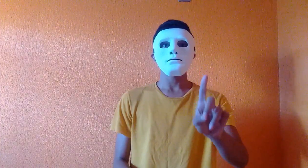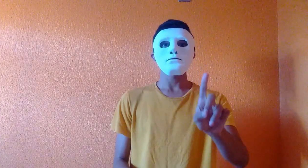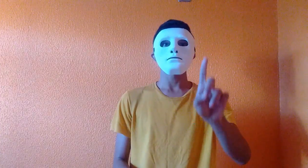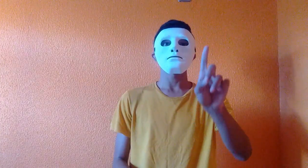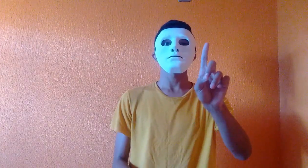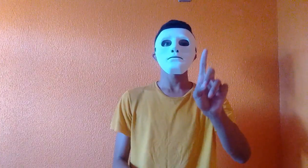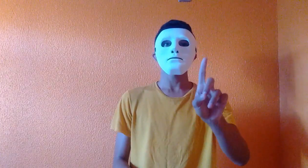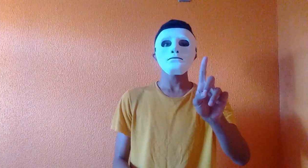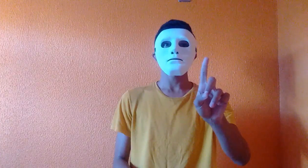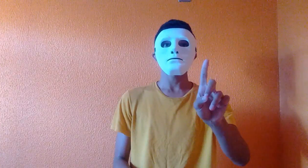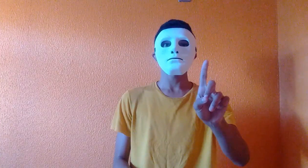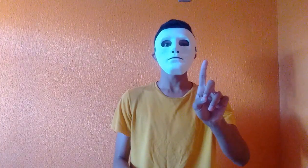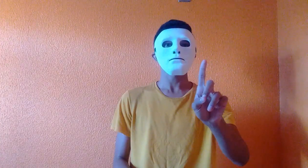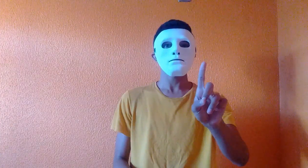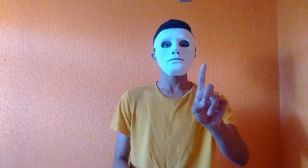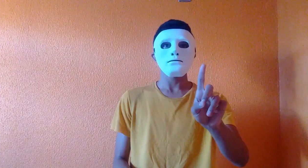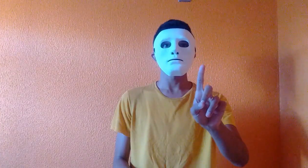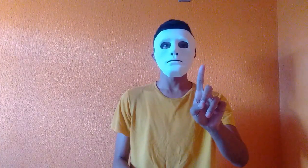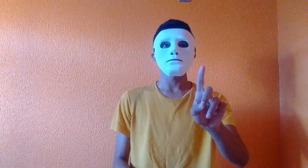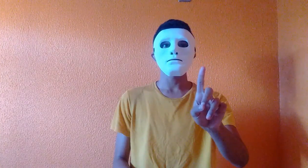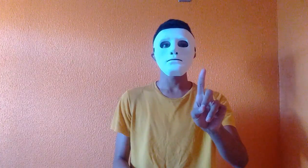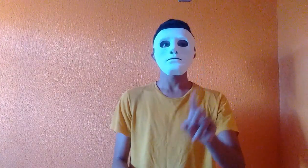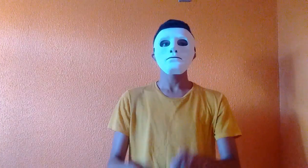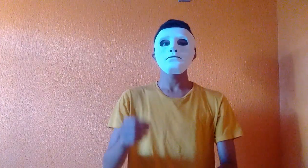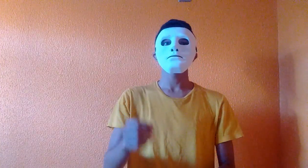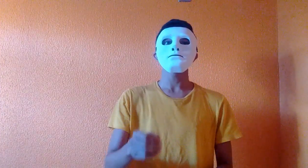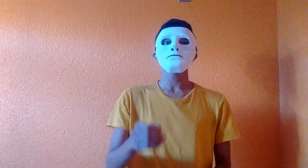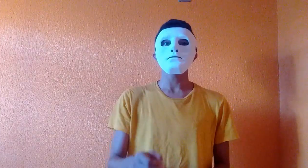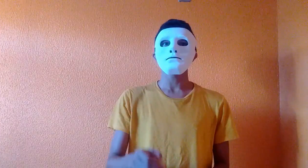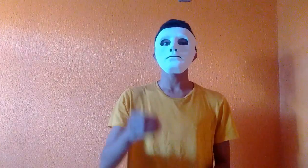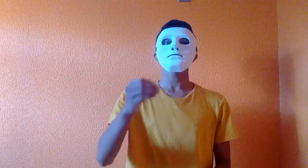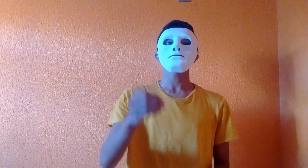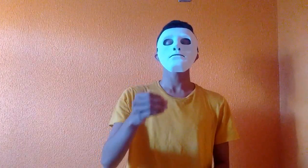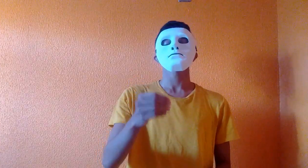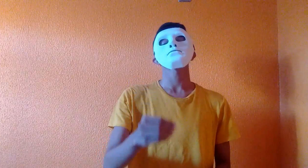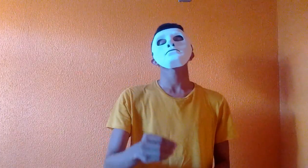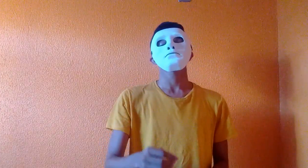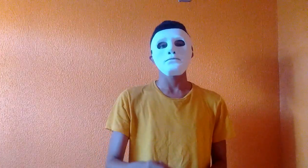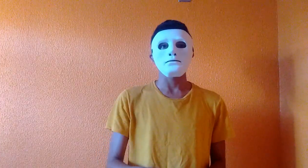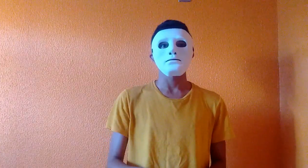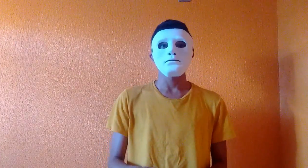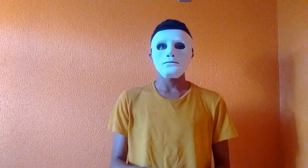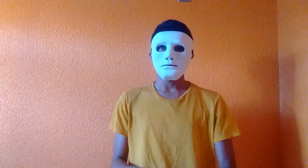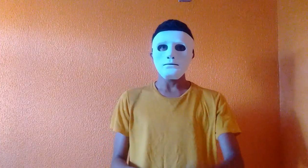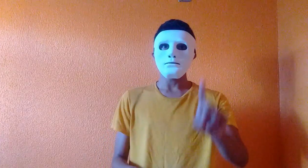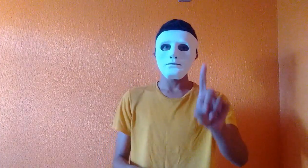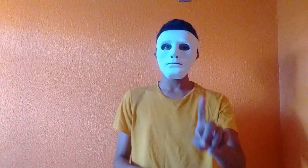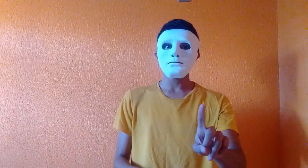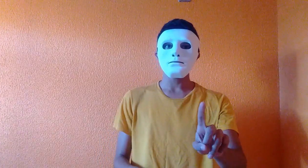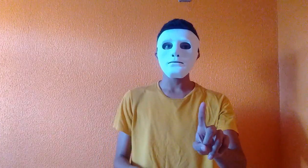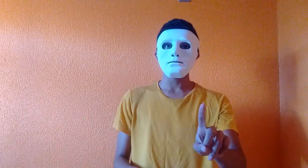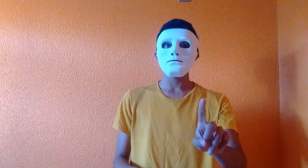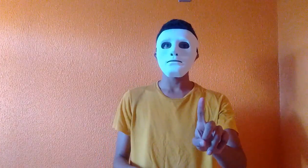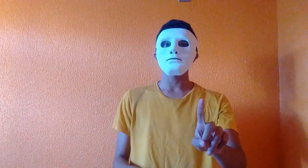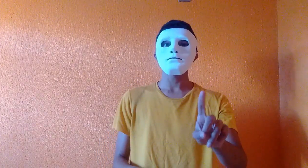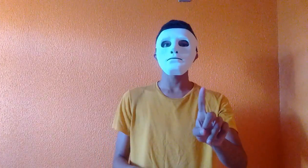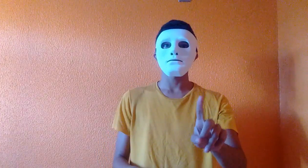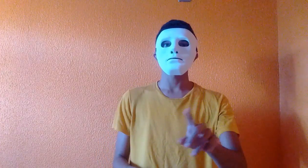que 57% dos alimentos tinham higiene insatisfatória e 11% estavam impróprios para